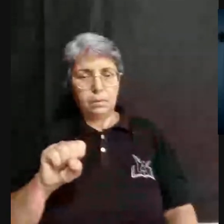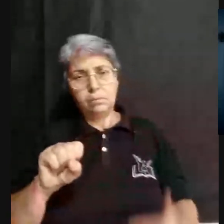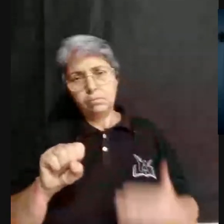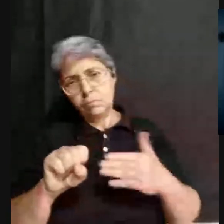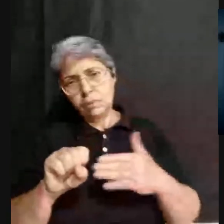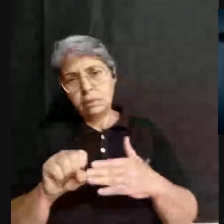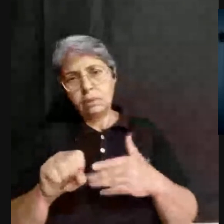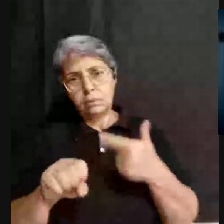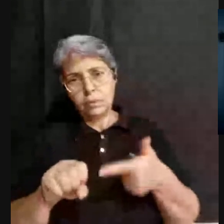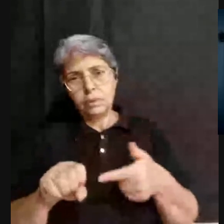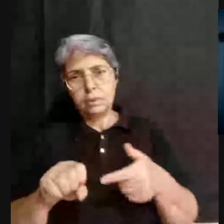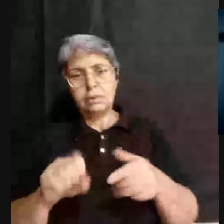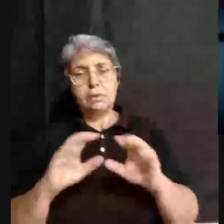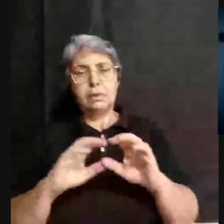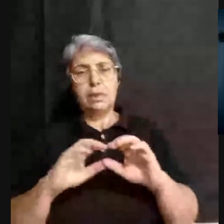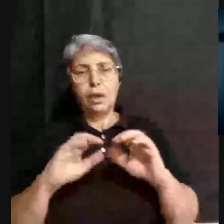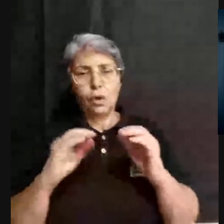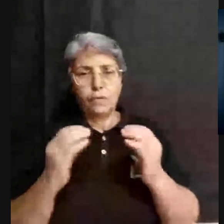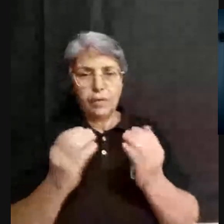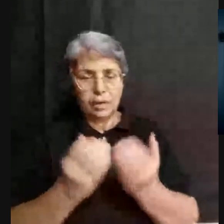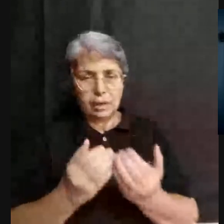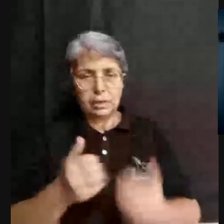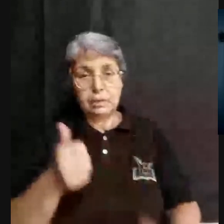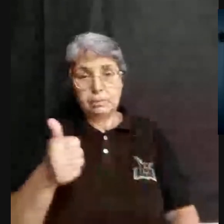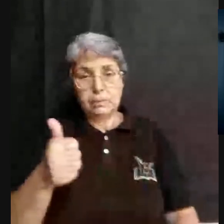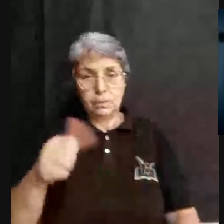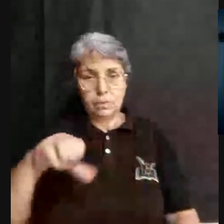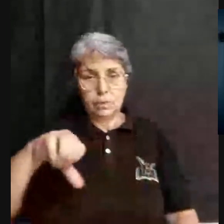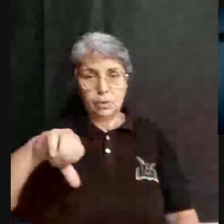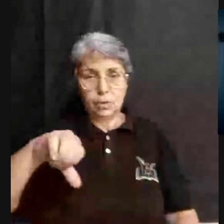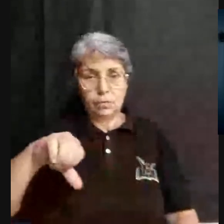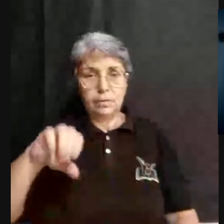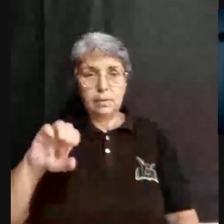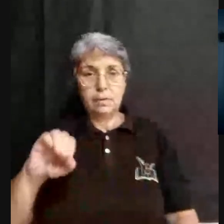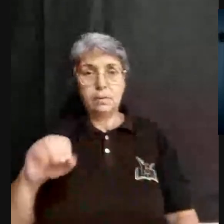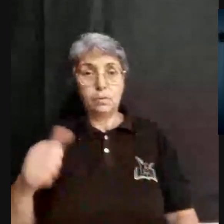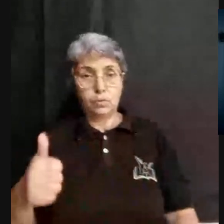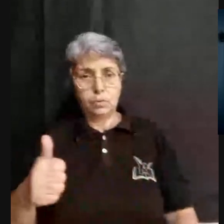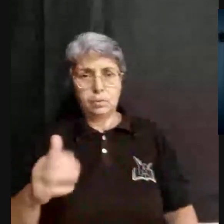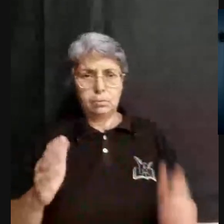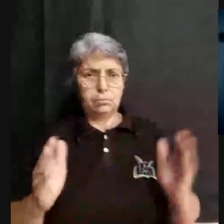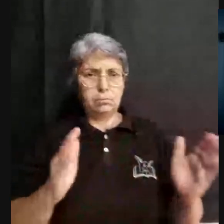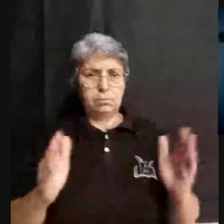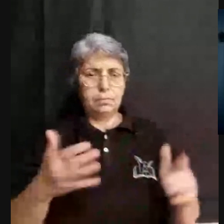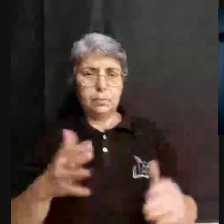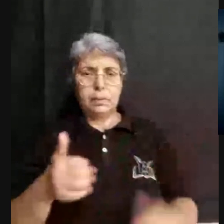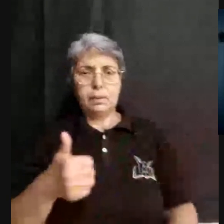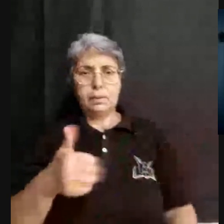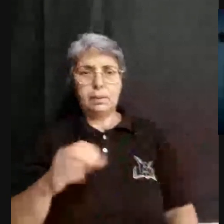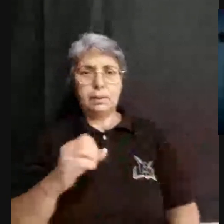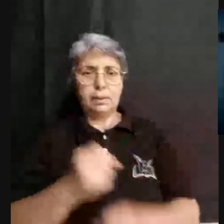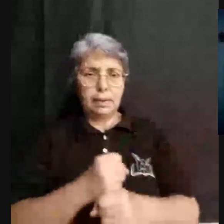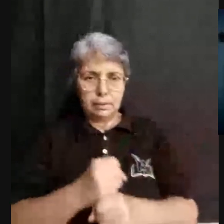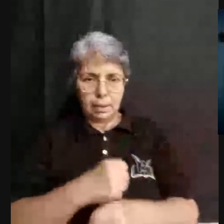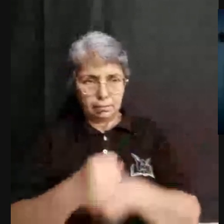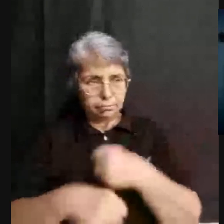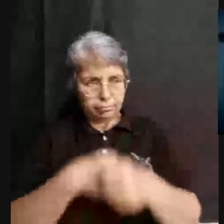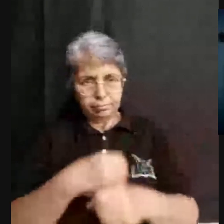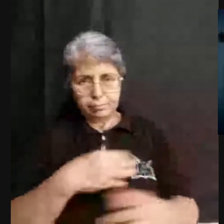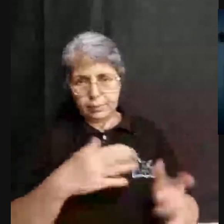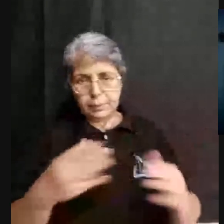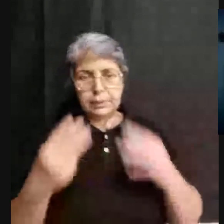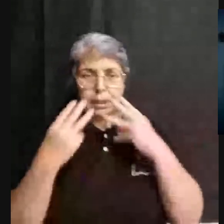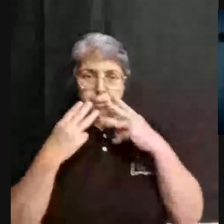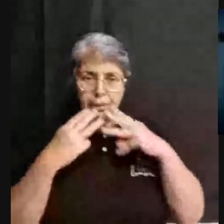e a Conferência de 1901. Esse período de mais ou menos uns 10 anos, em que a mensagem foi dada, a mensagem foi